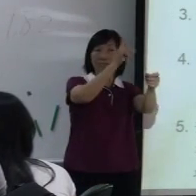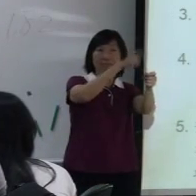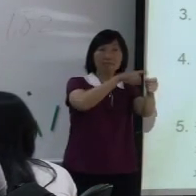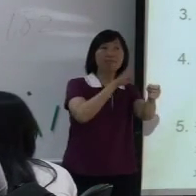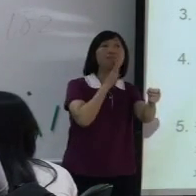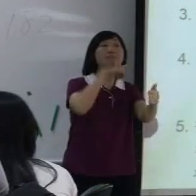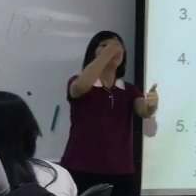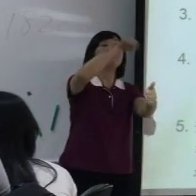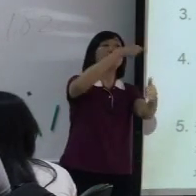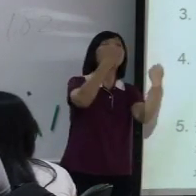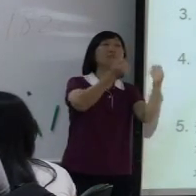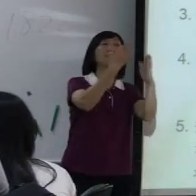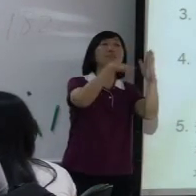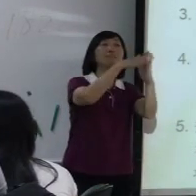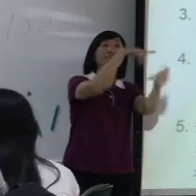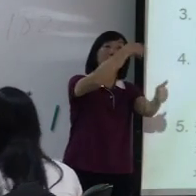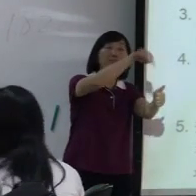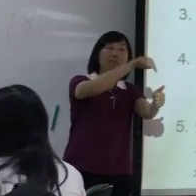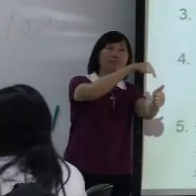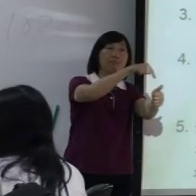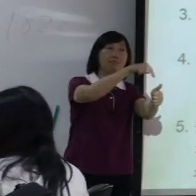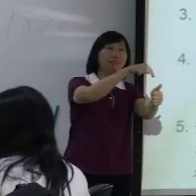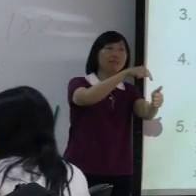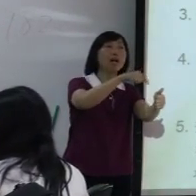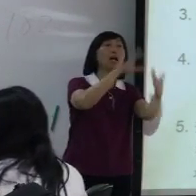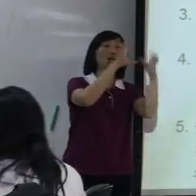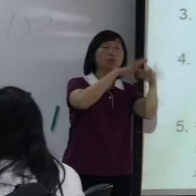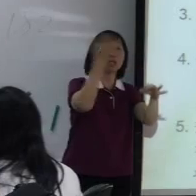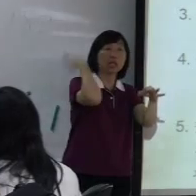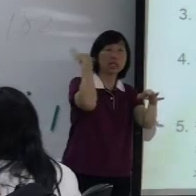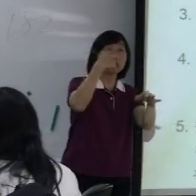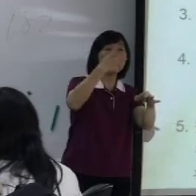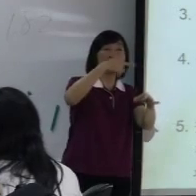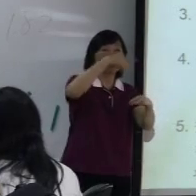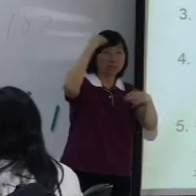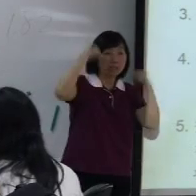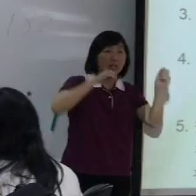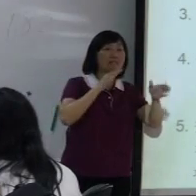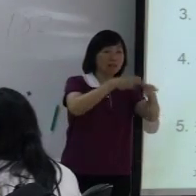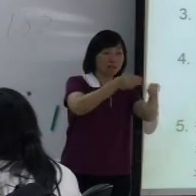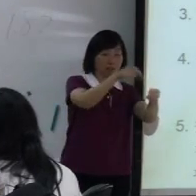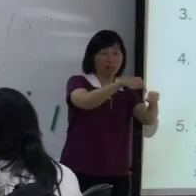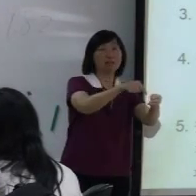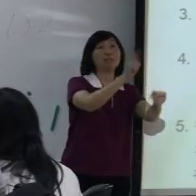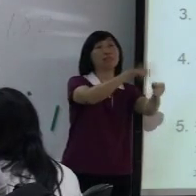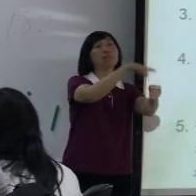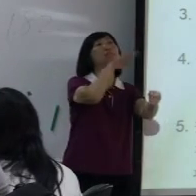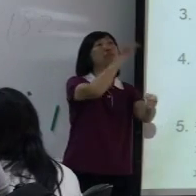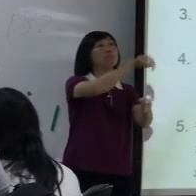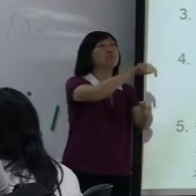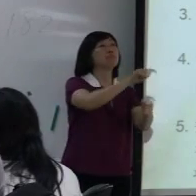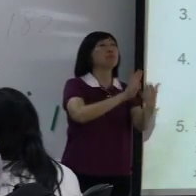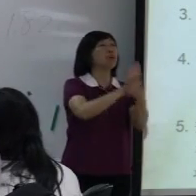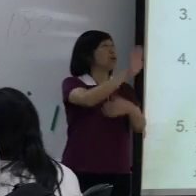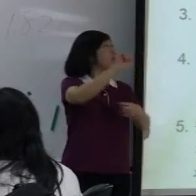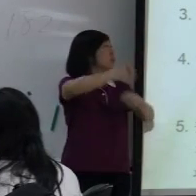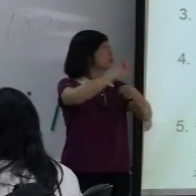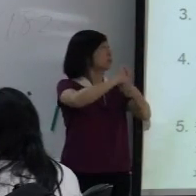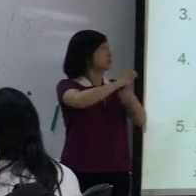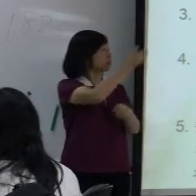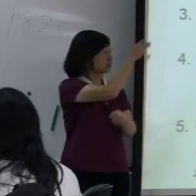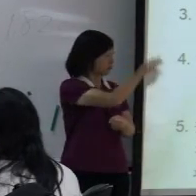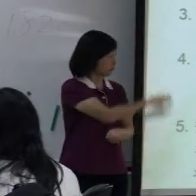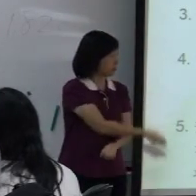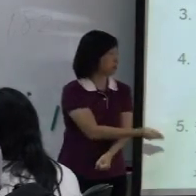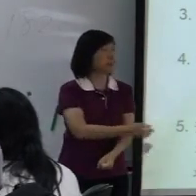样子开发原版的手语词典，那这一次希望